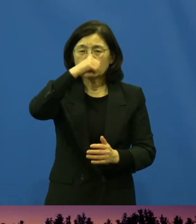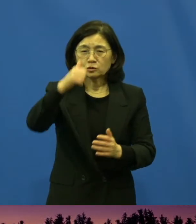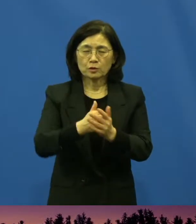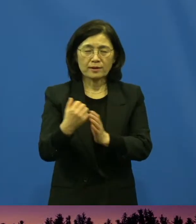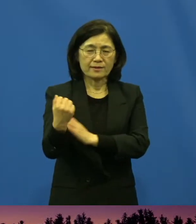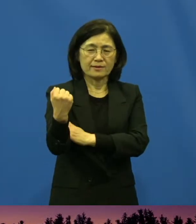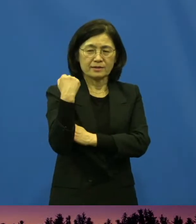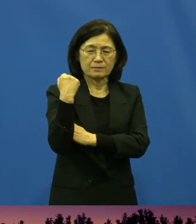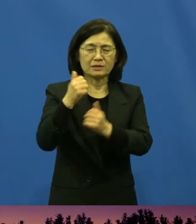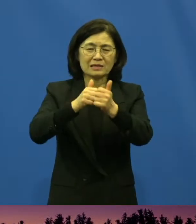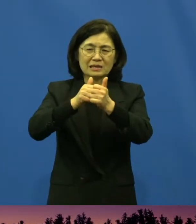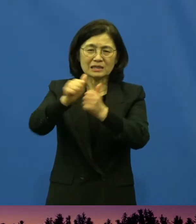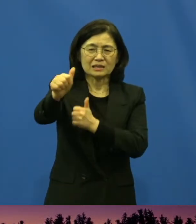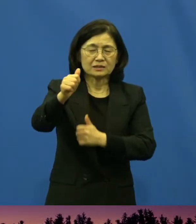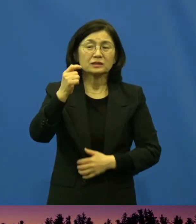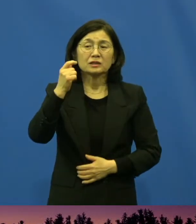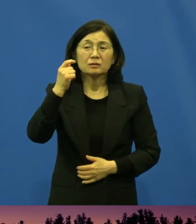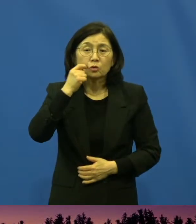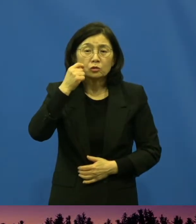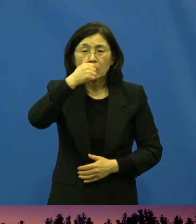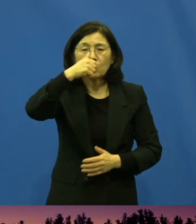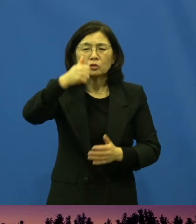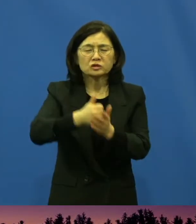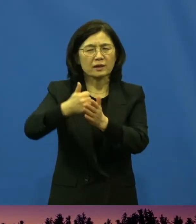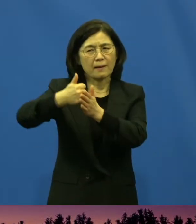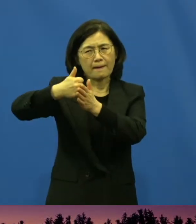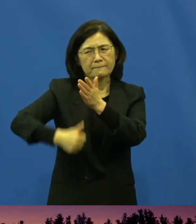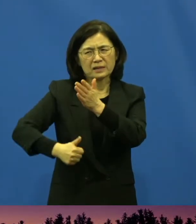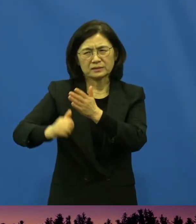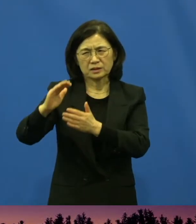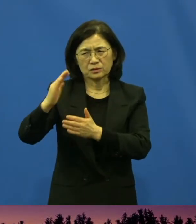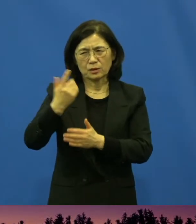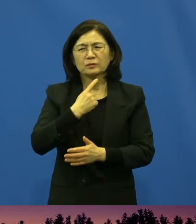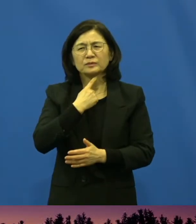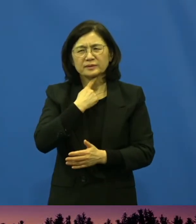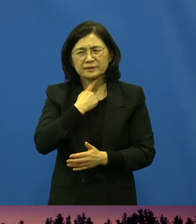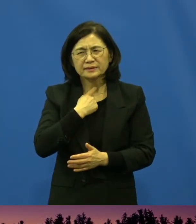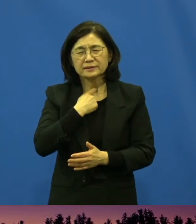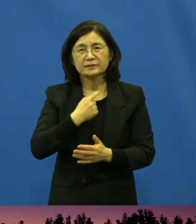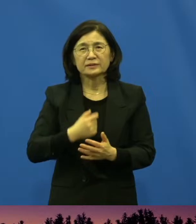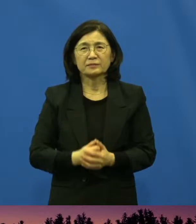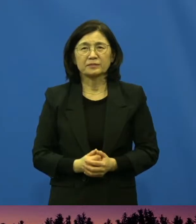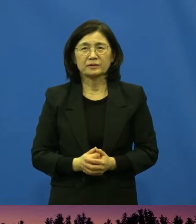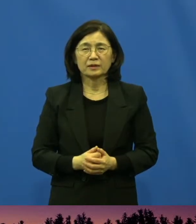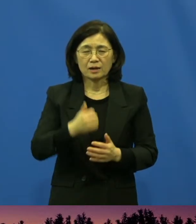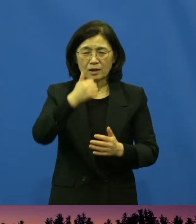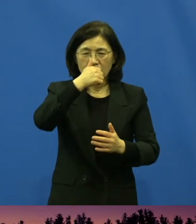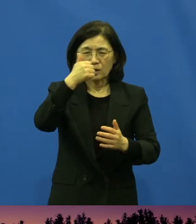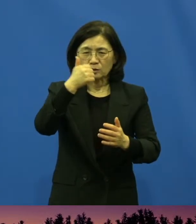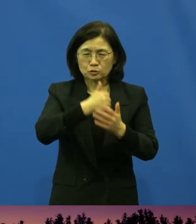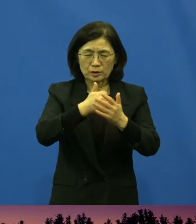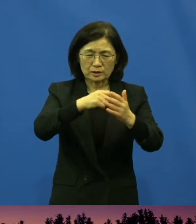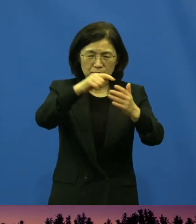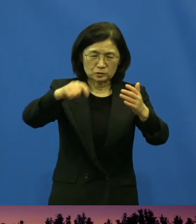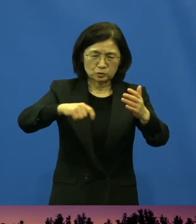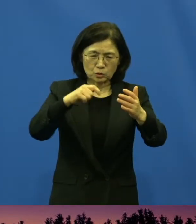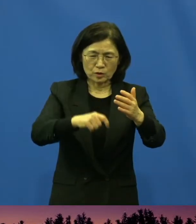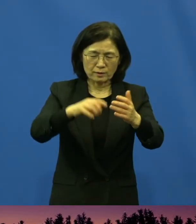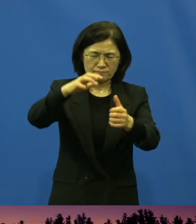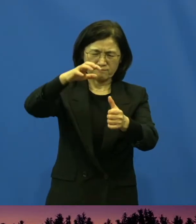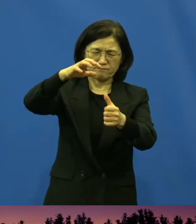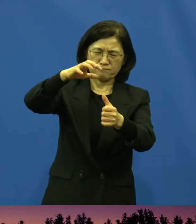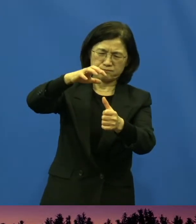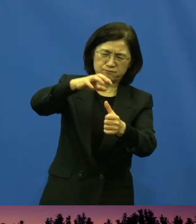없었어요. 그리고 그 죄를 환영했고 즐겼고 누렸고 그 죄 속에 살았다는 거예요. 그런데 이